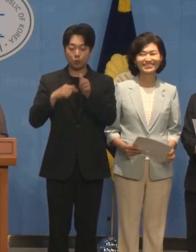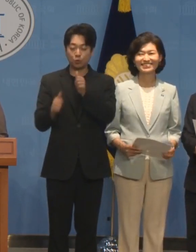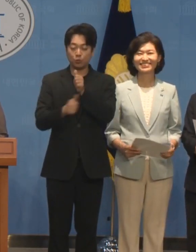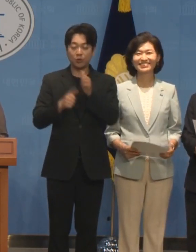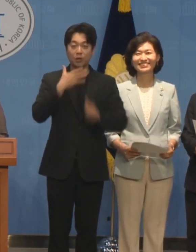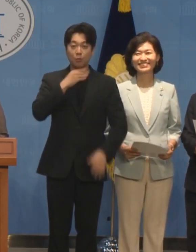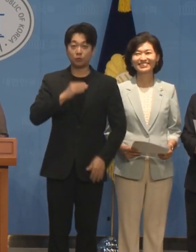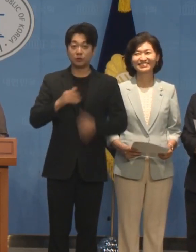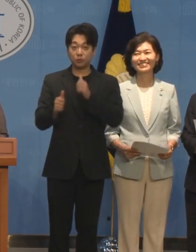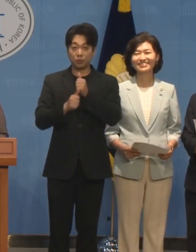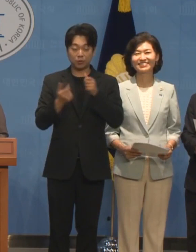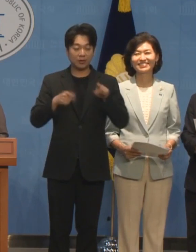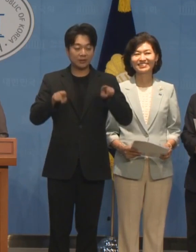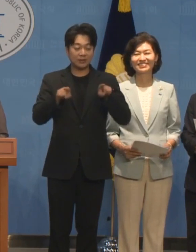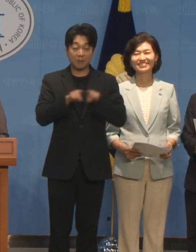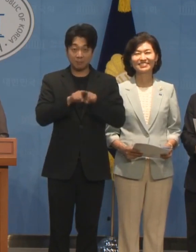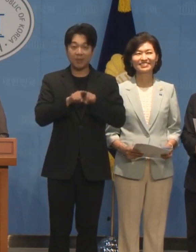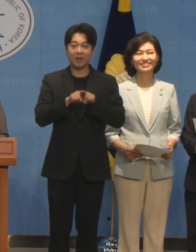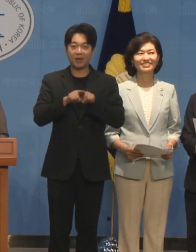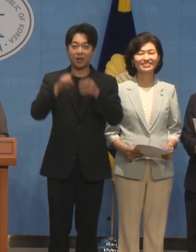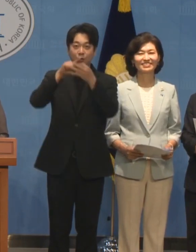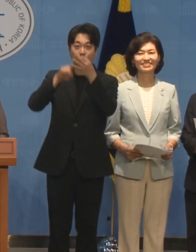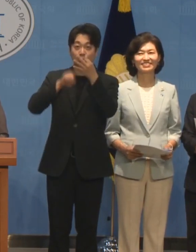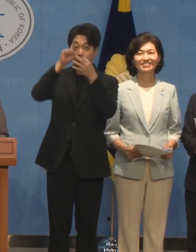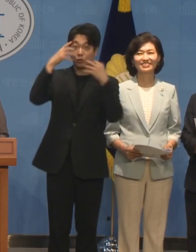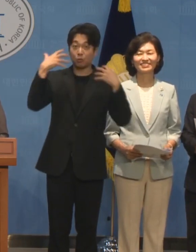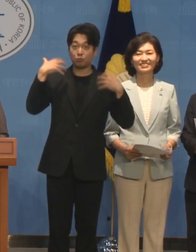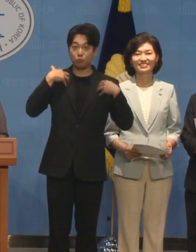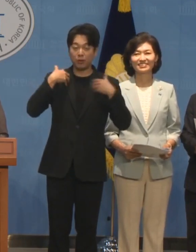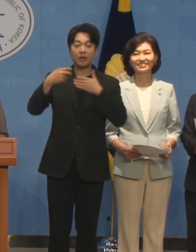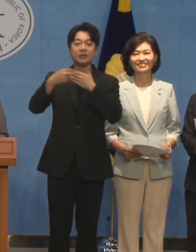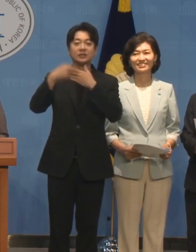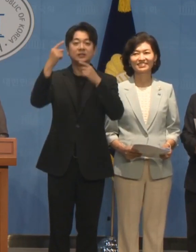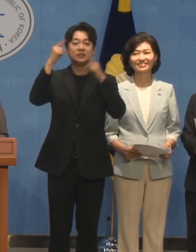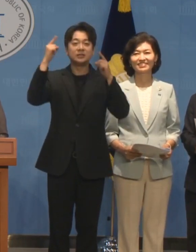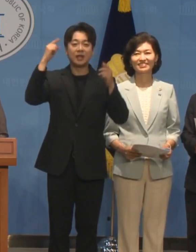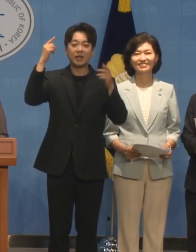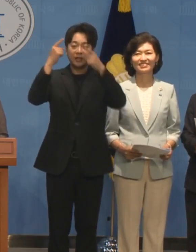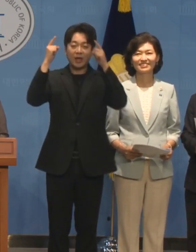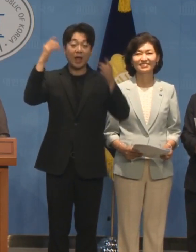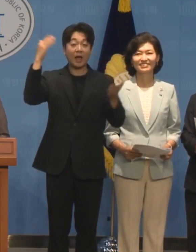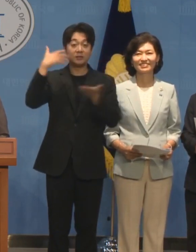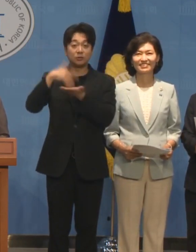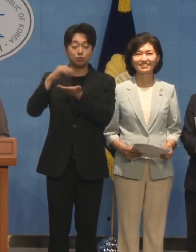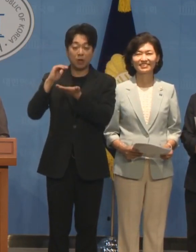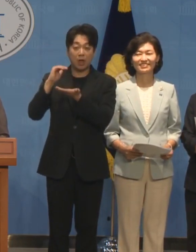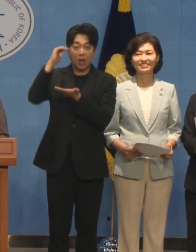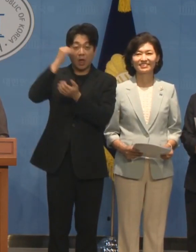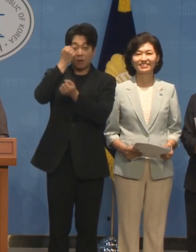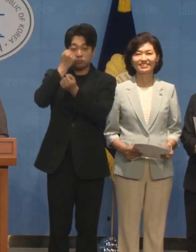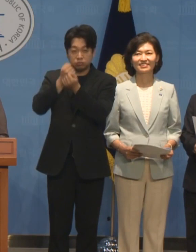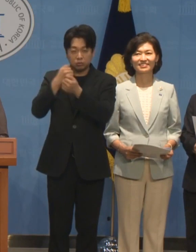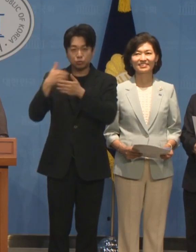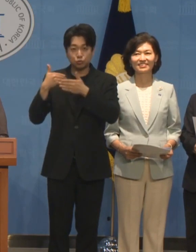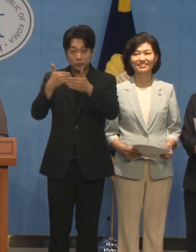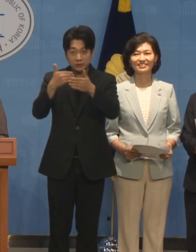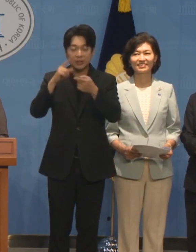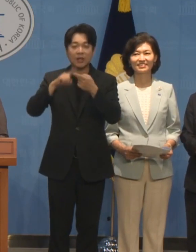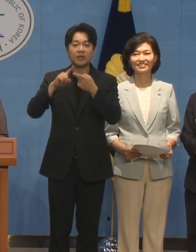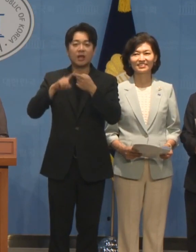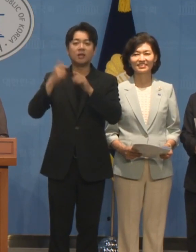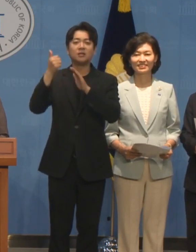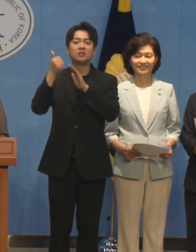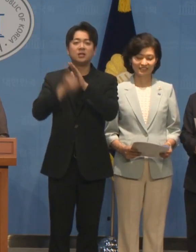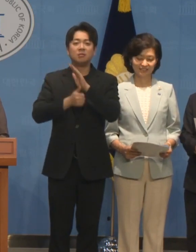복지위 의원들이 함께 윤 정부의 의대 정원 졸속 추진에 대해서 정책 실패를